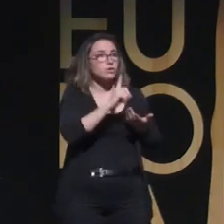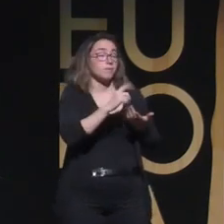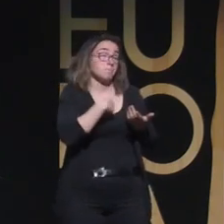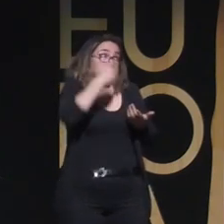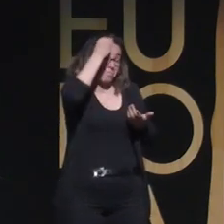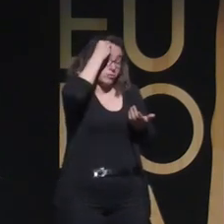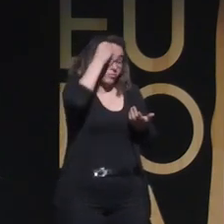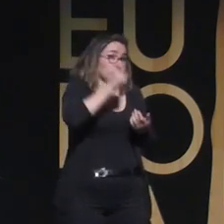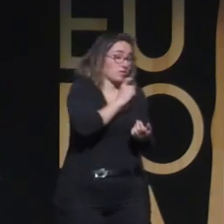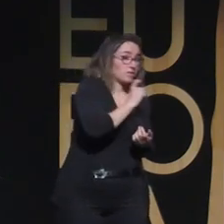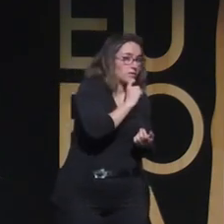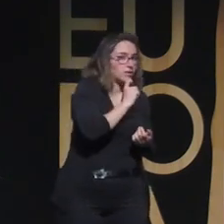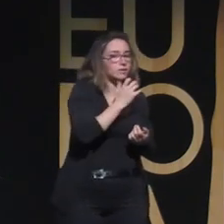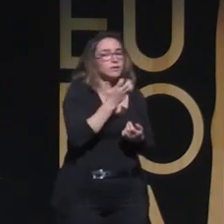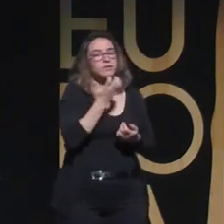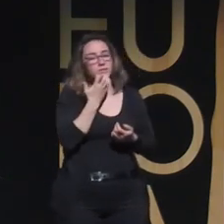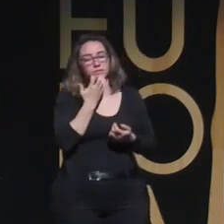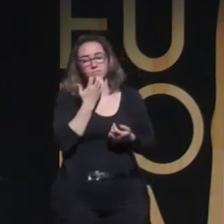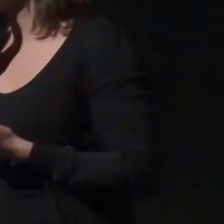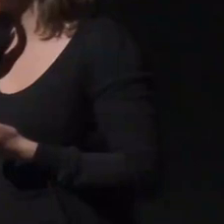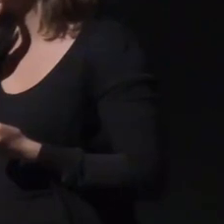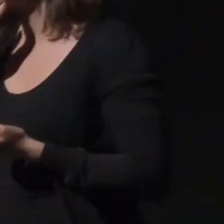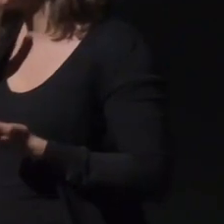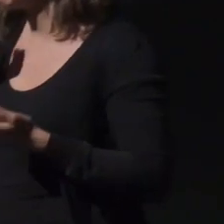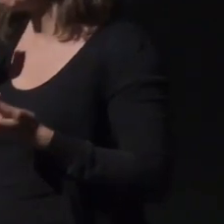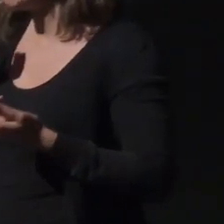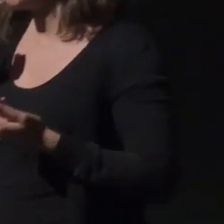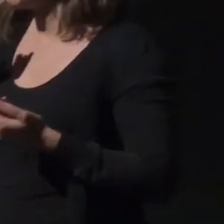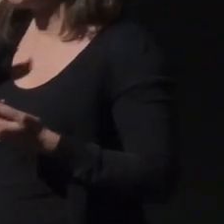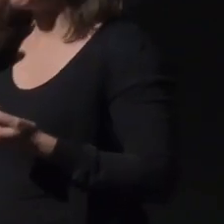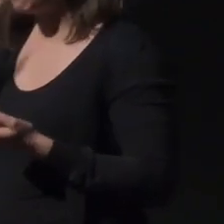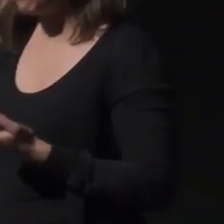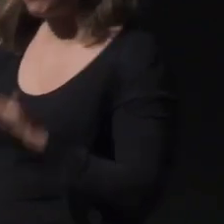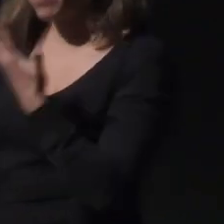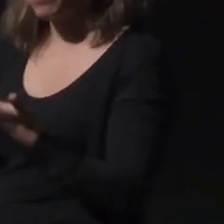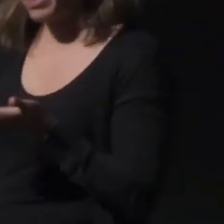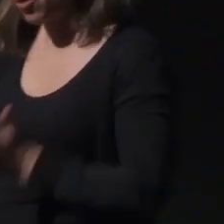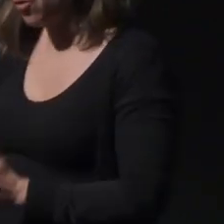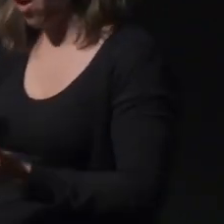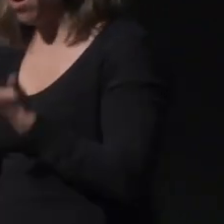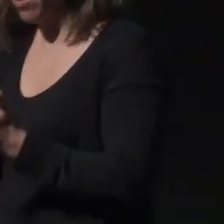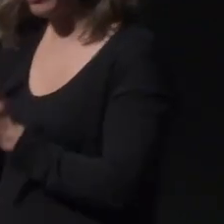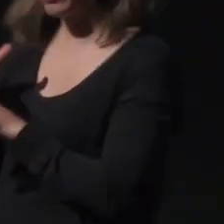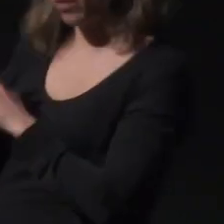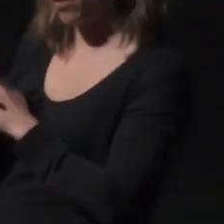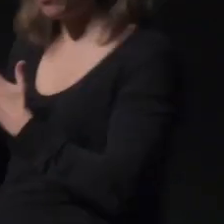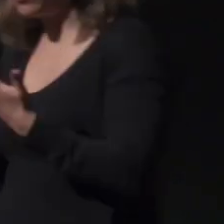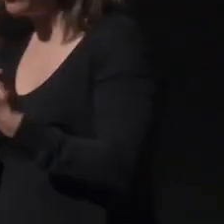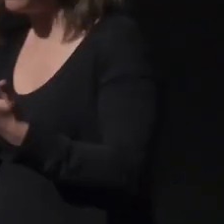Pero frente a unos primeros signos de ver que algo le puede estar pasando a un chiqui o a un adolescente, ¿cuándo